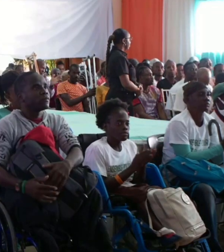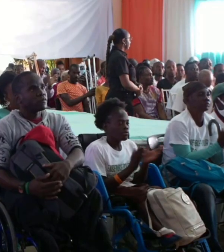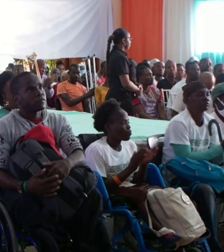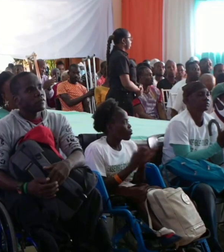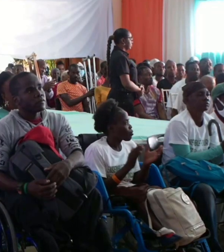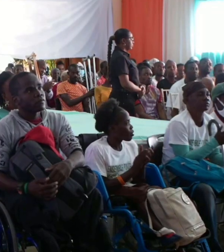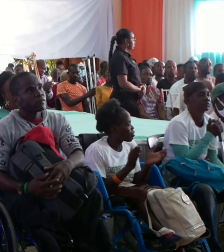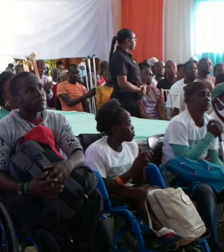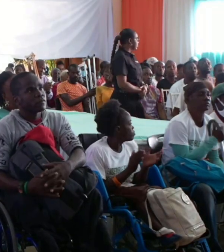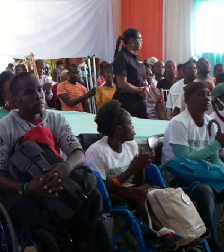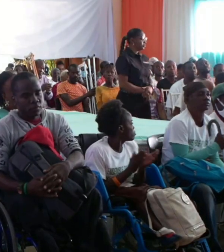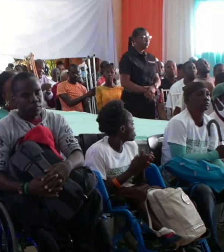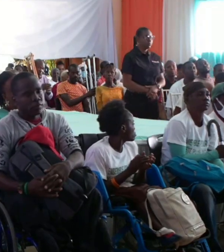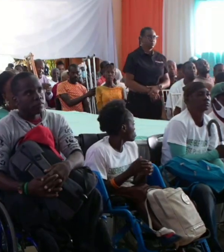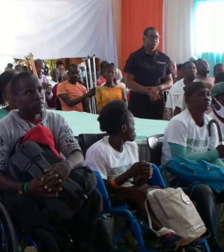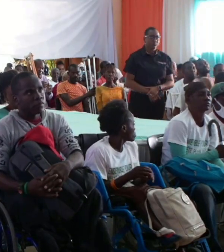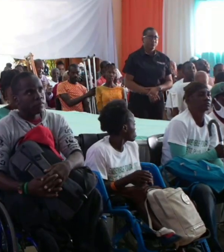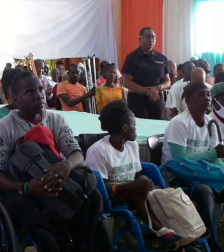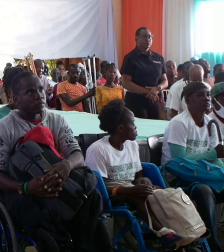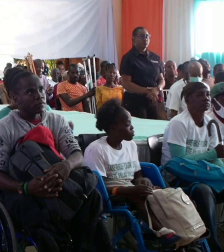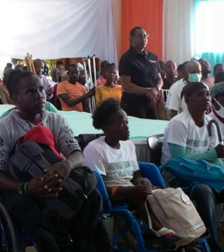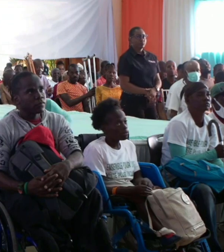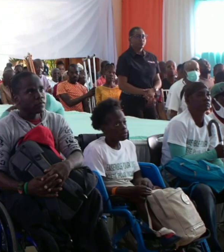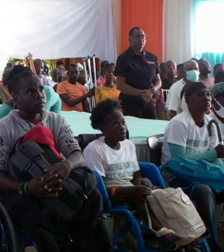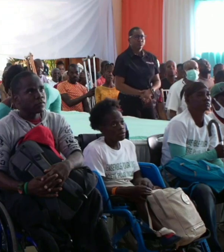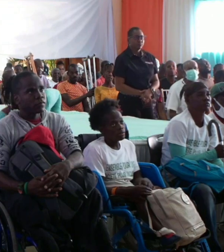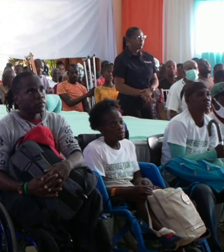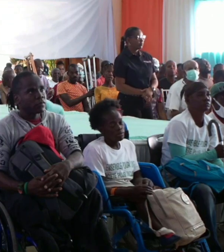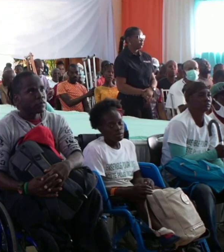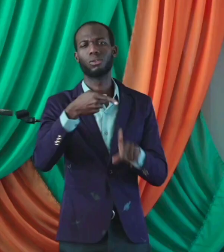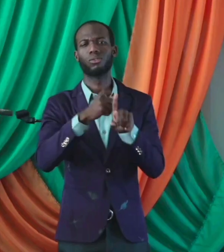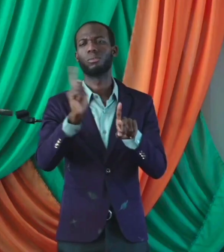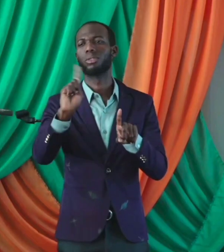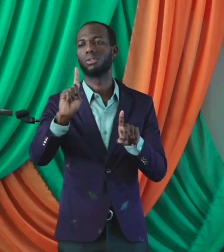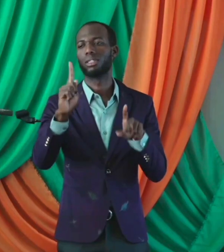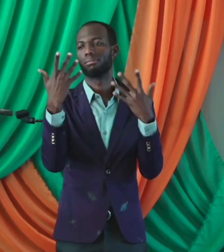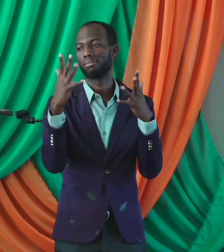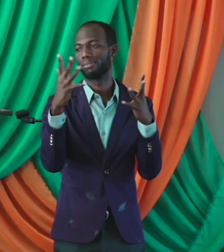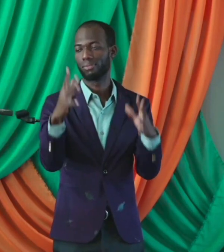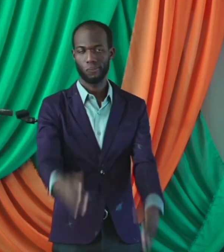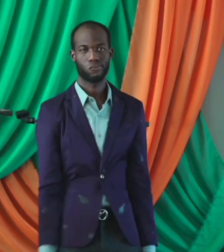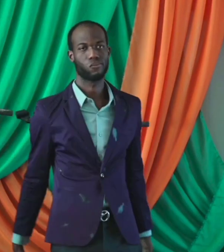On dit merci pour nous tous, bonne fête, pas oublier, qui vous bouillez, faites une sortie.